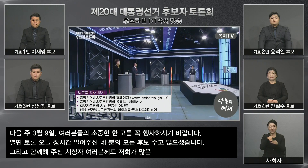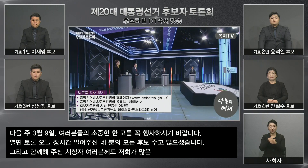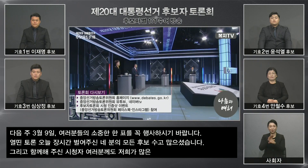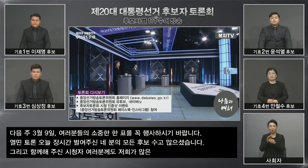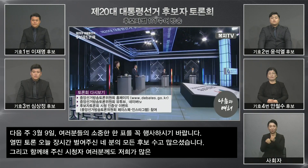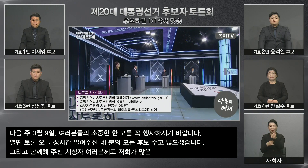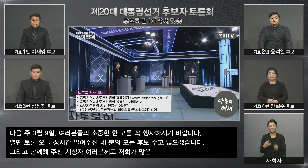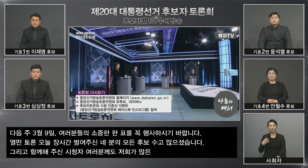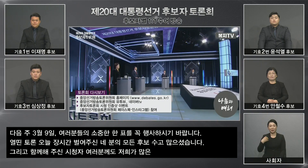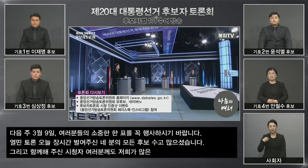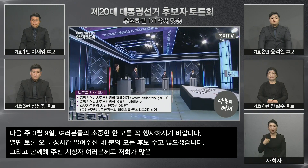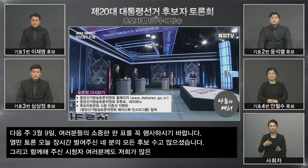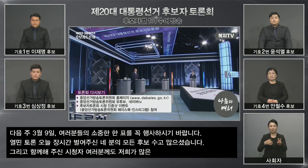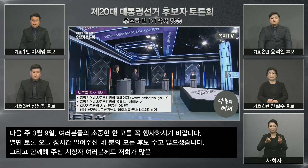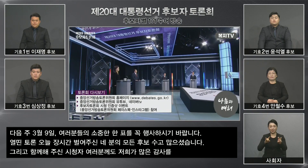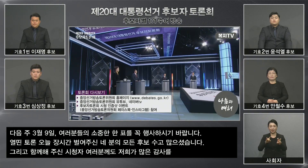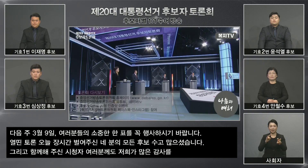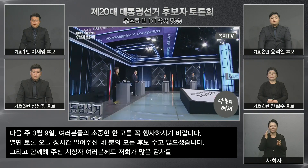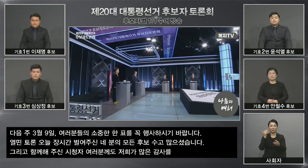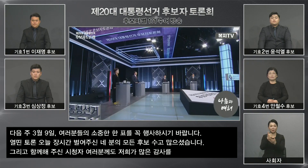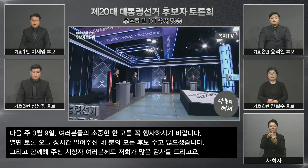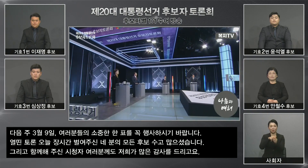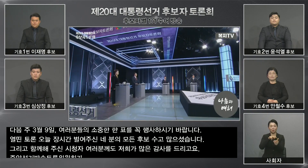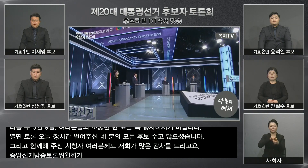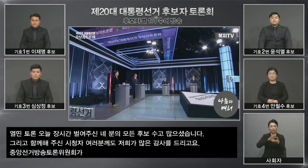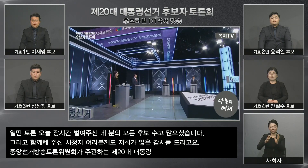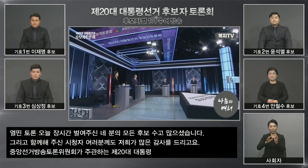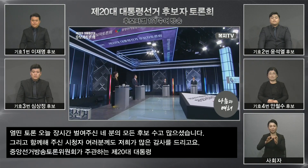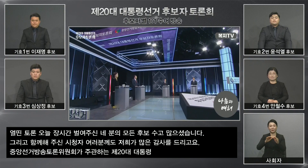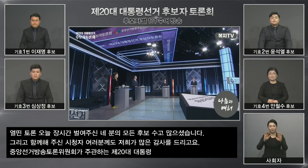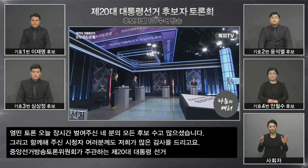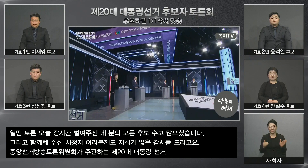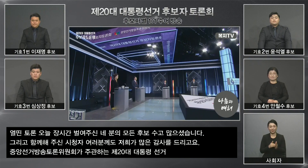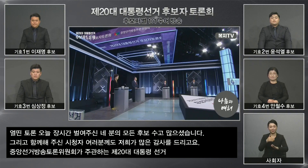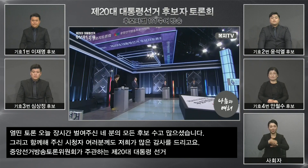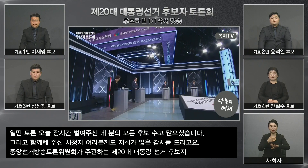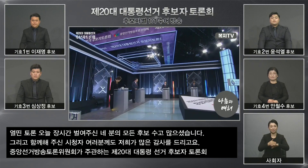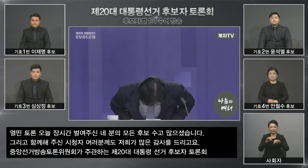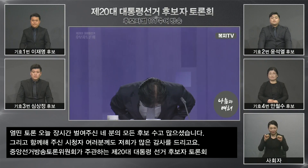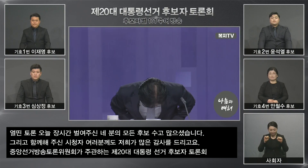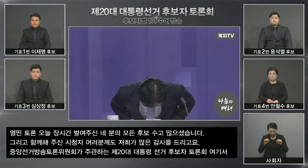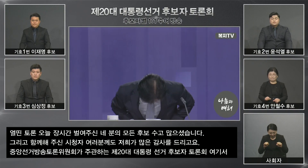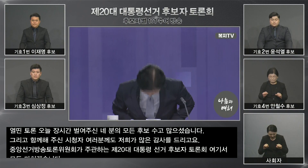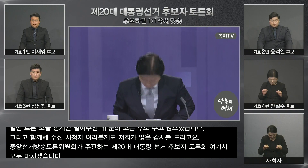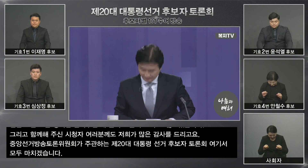주관한 제20대 대통령 선거 후보자 토론회 여기서 모두 마치겠습니다. 고맙습니다.